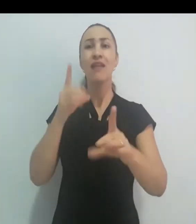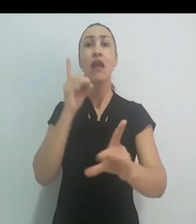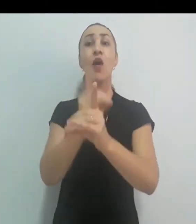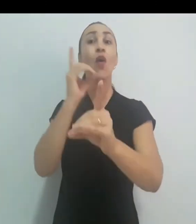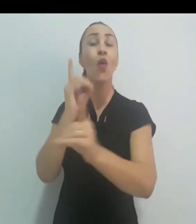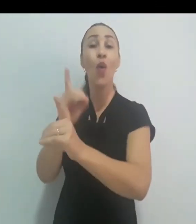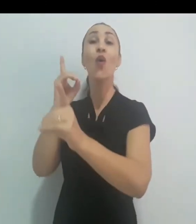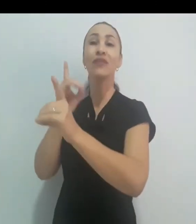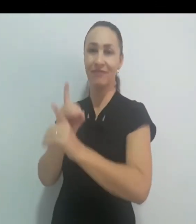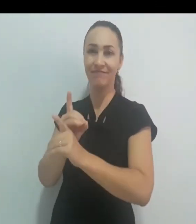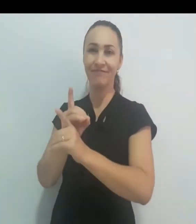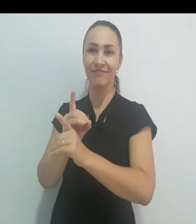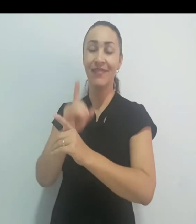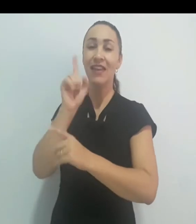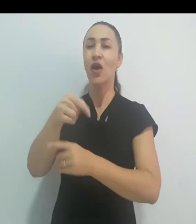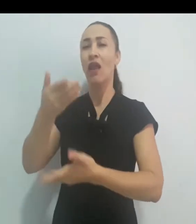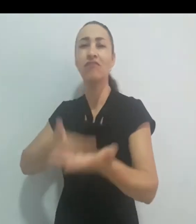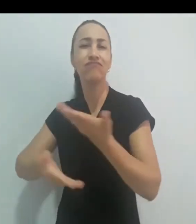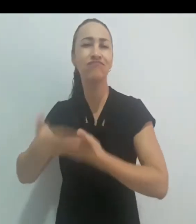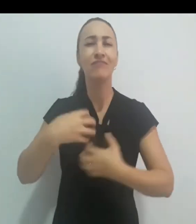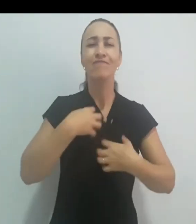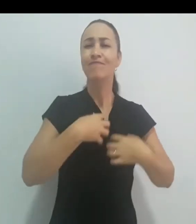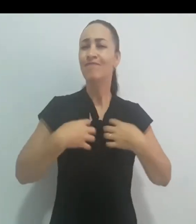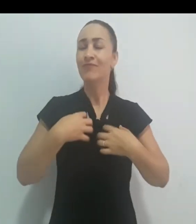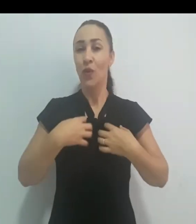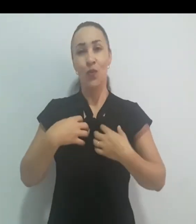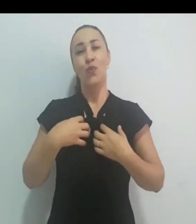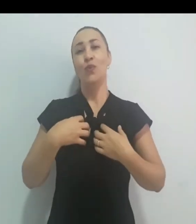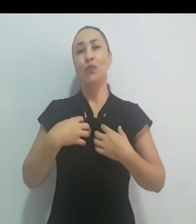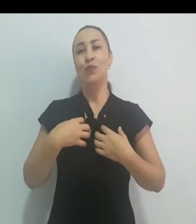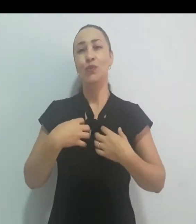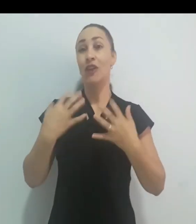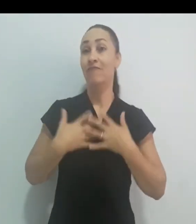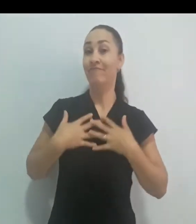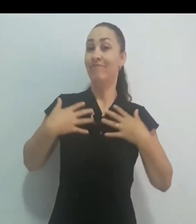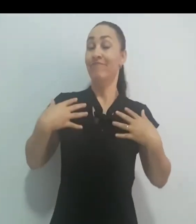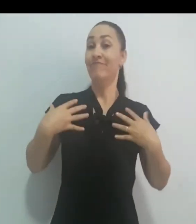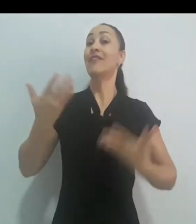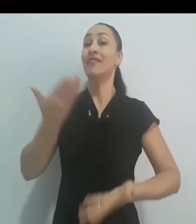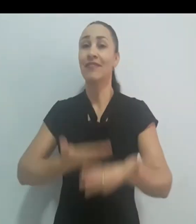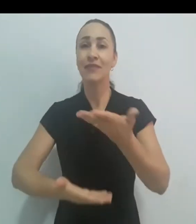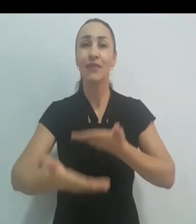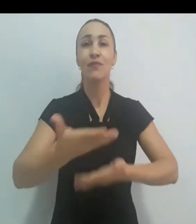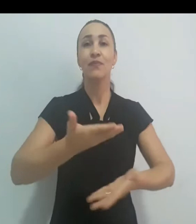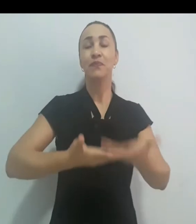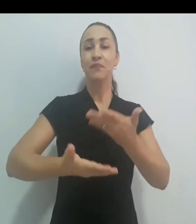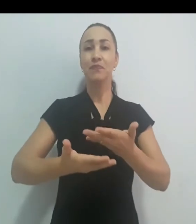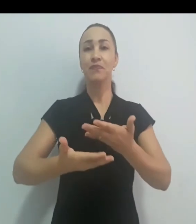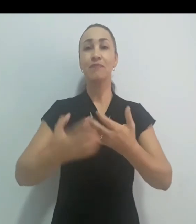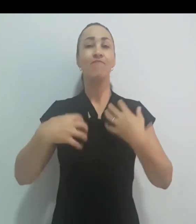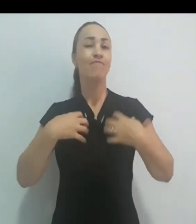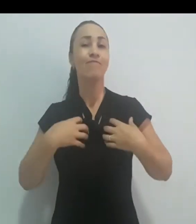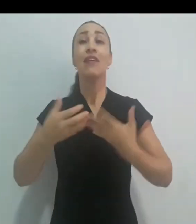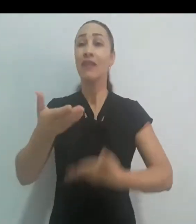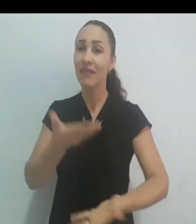encontra. É uma comunidade que divide suas angústias, que divide seus prazeres, né, as